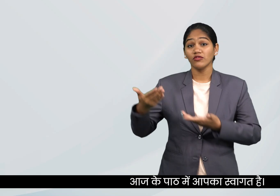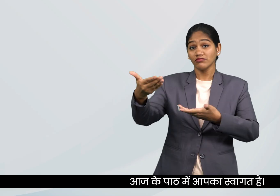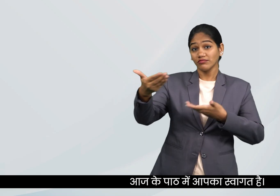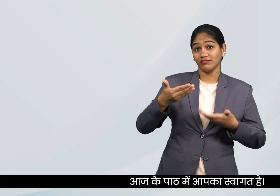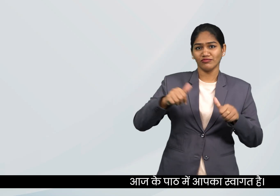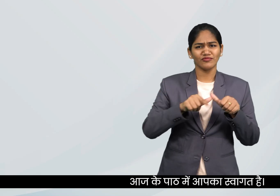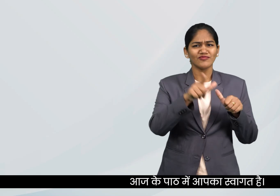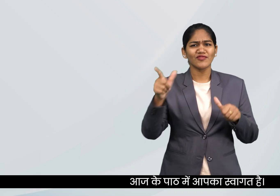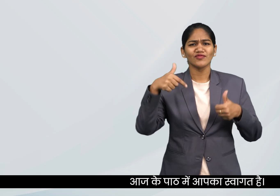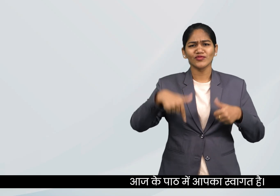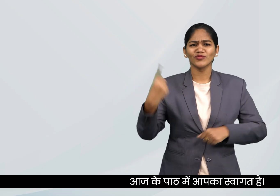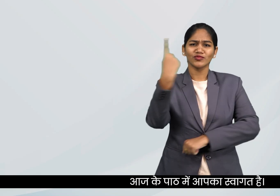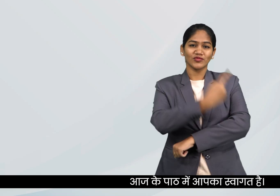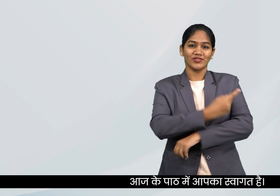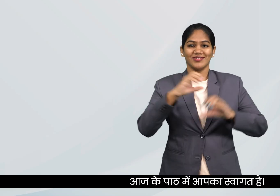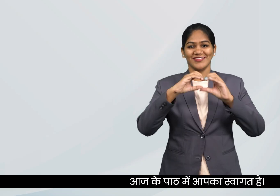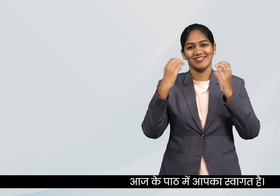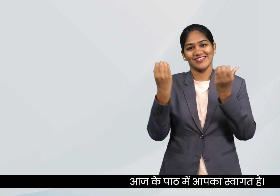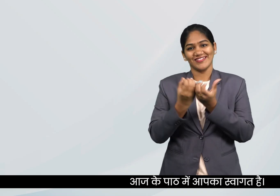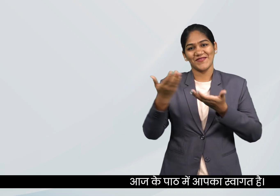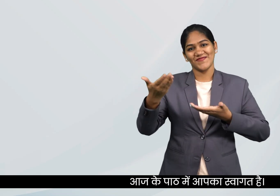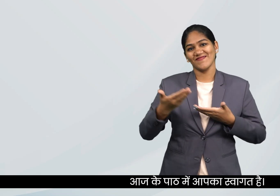आज के पाठ में आपका स्वागत है।